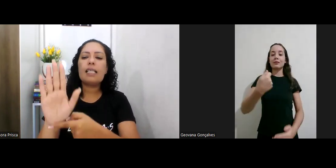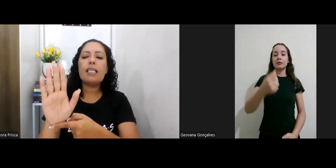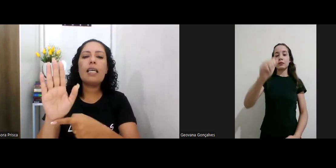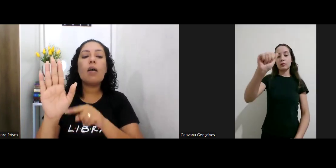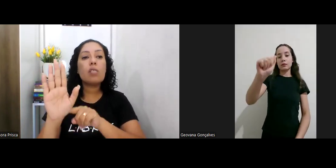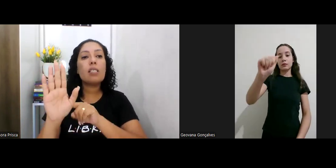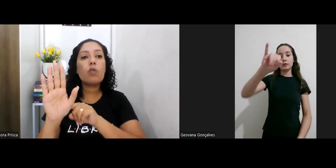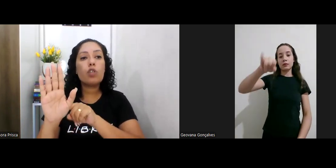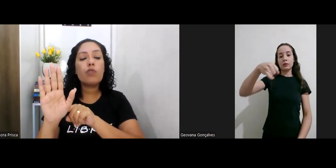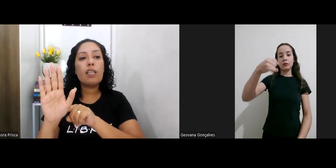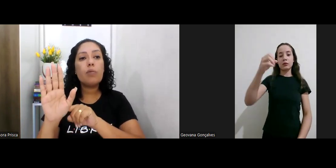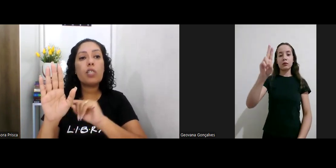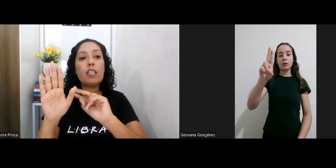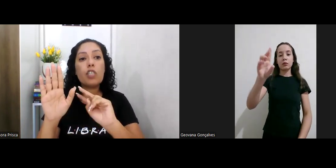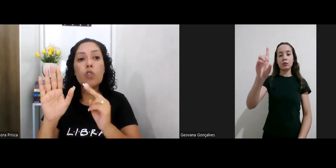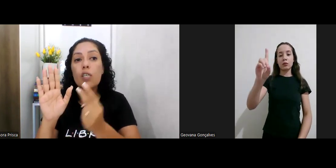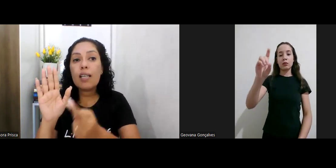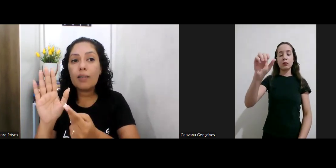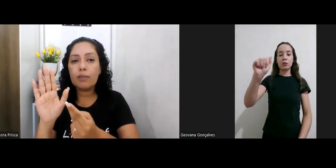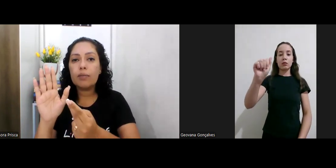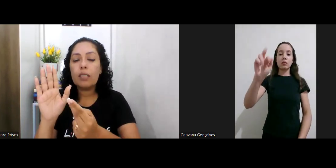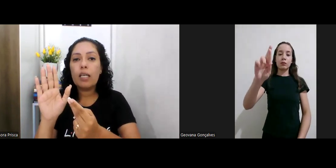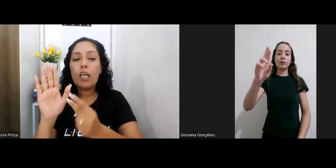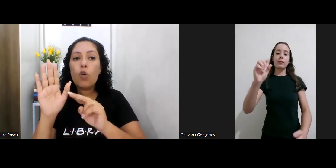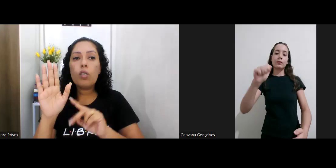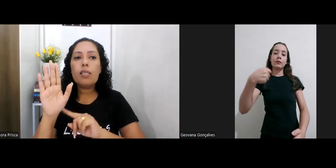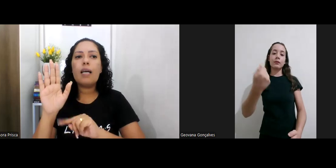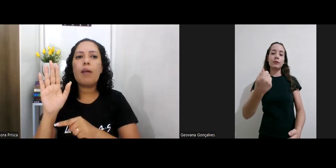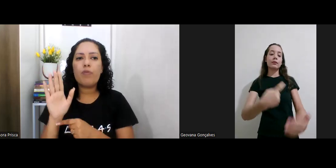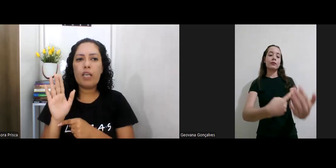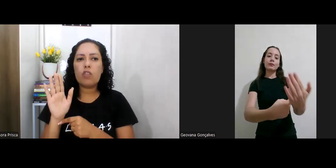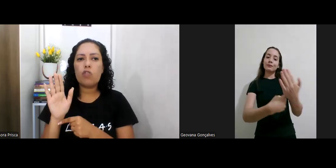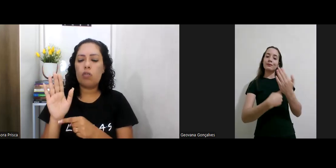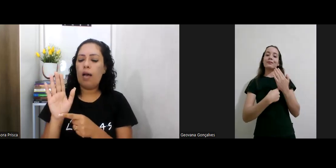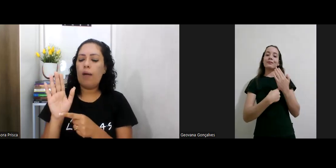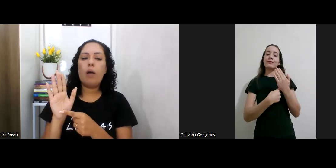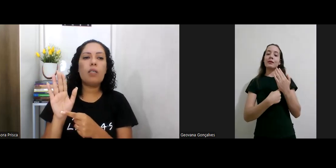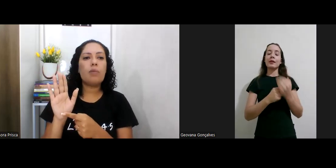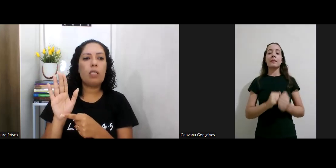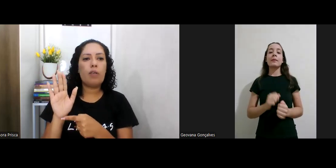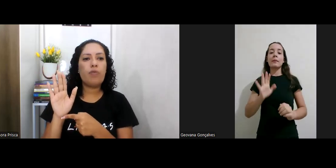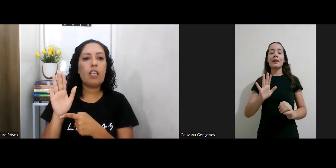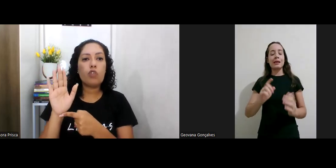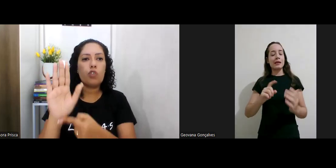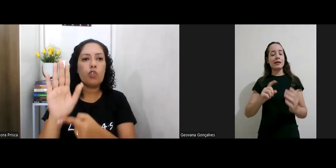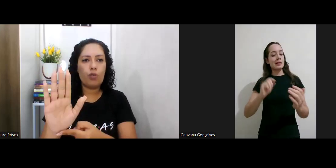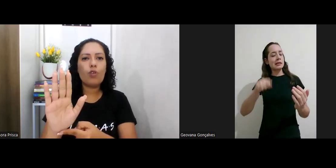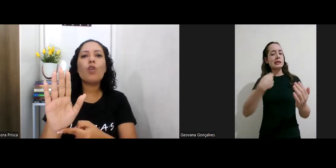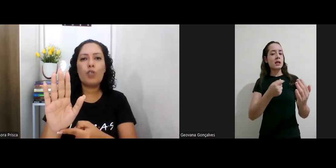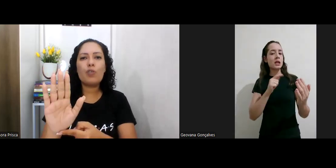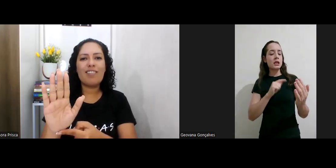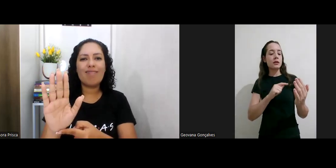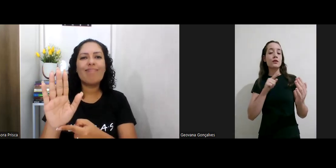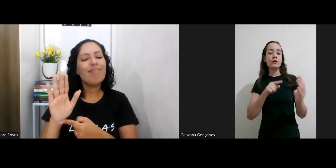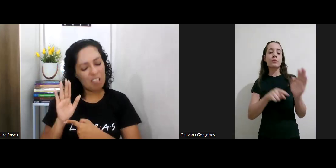E esse aqui é um sinal que nós falamos que ele é direcionado. Quando ele está para frente, a palma da mão está para frente, eu